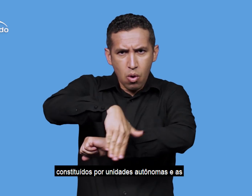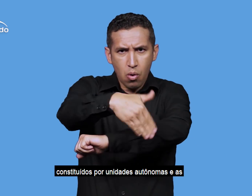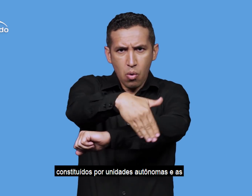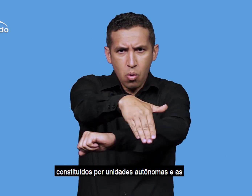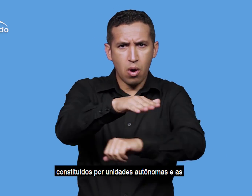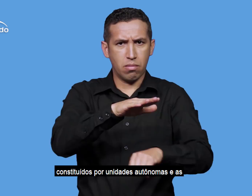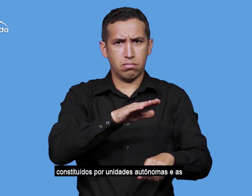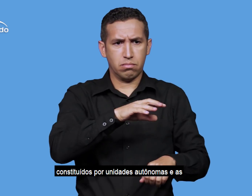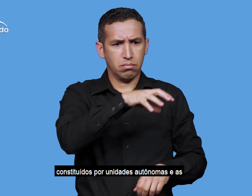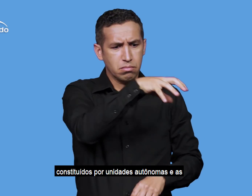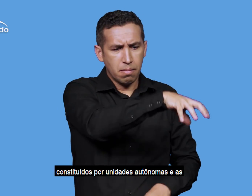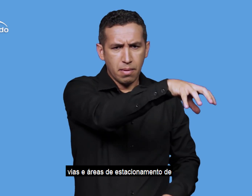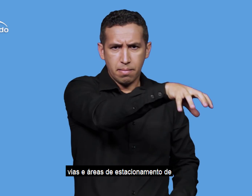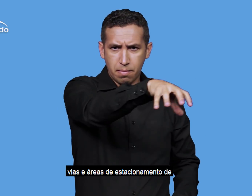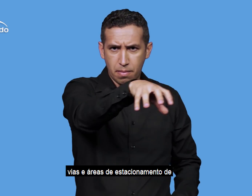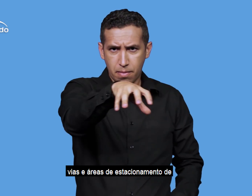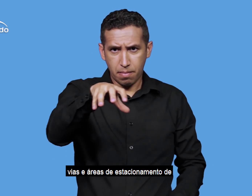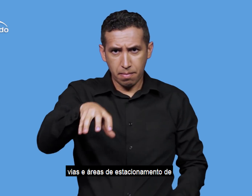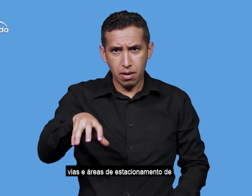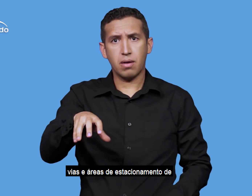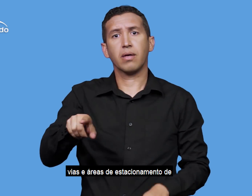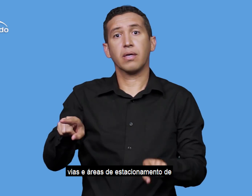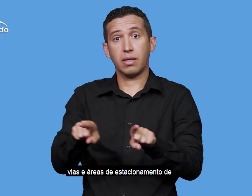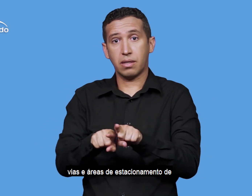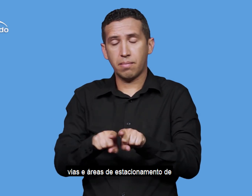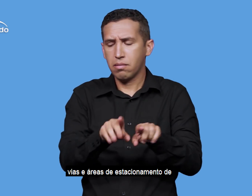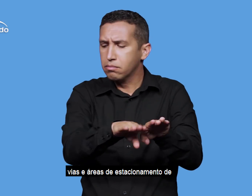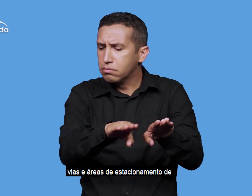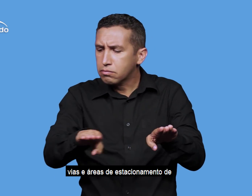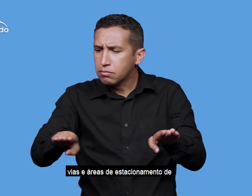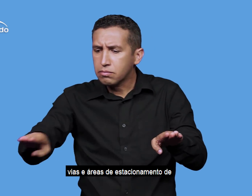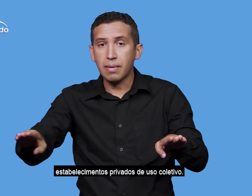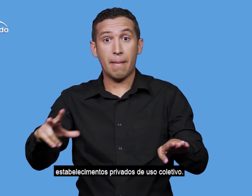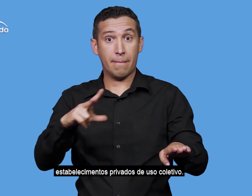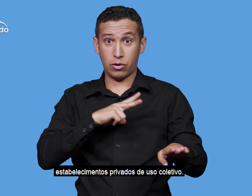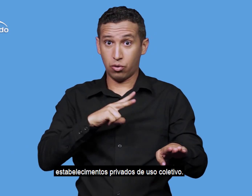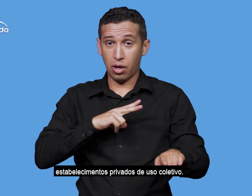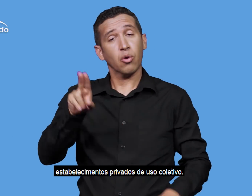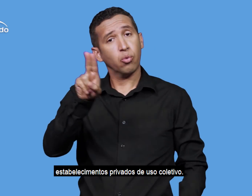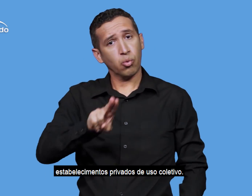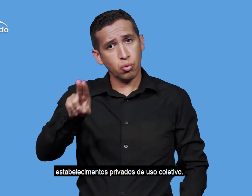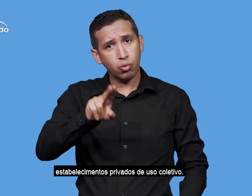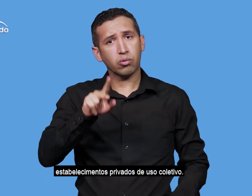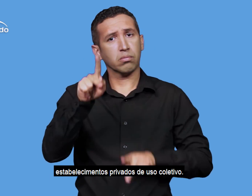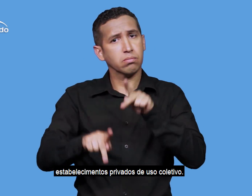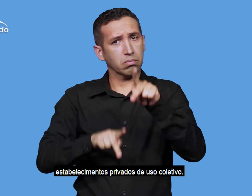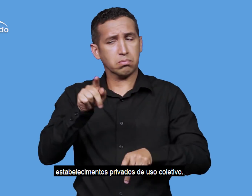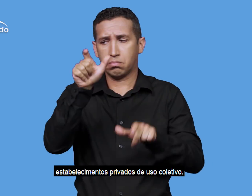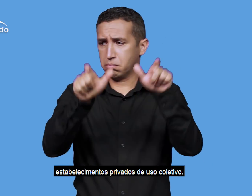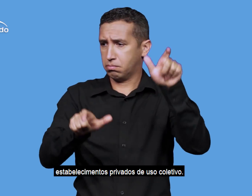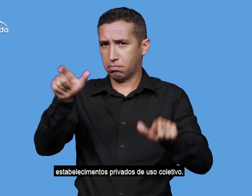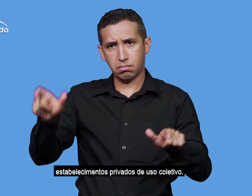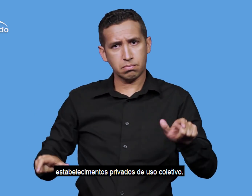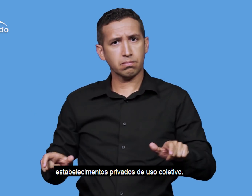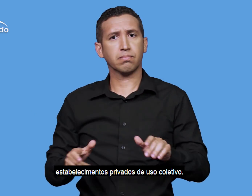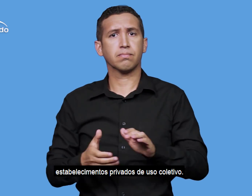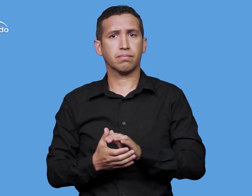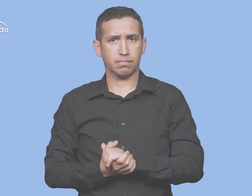autônomas e as vias e áreas de estacionamento de estabelecimentos privados de uso coletivo